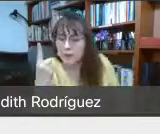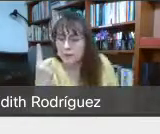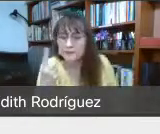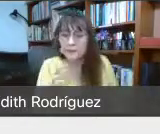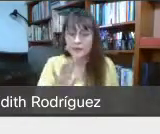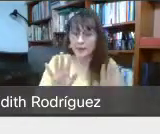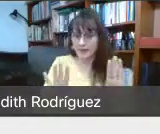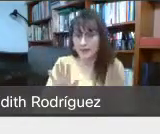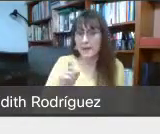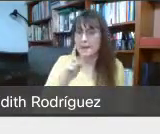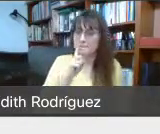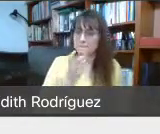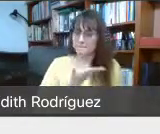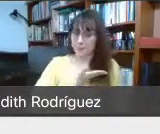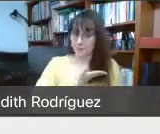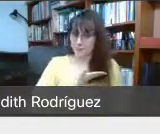tres cápsulas son: la primera,